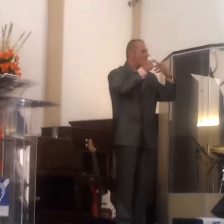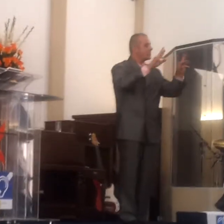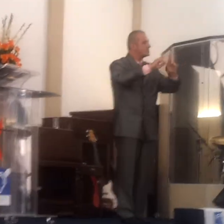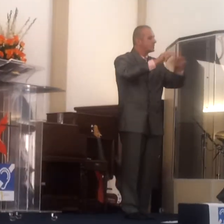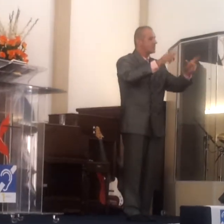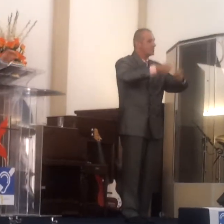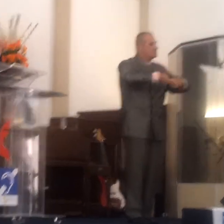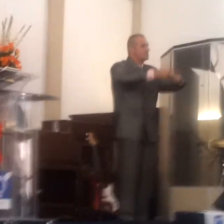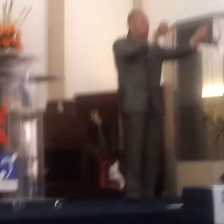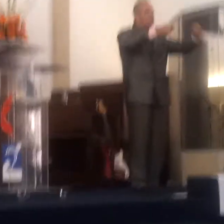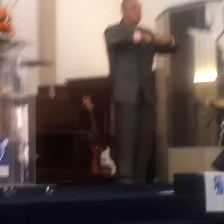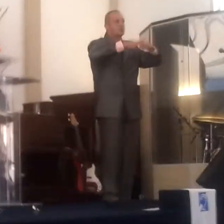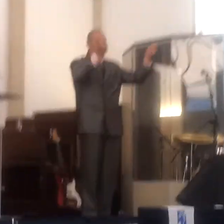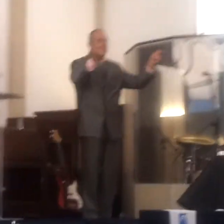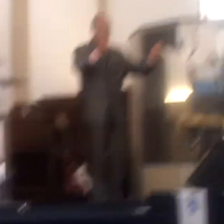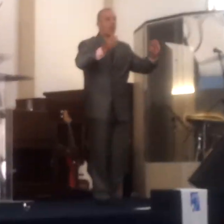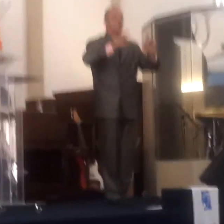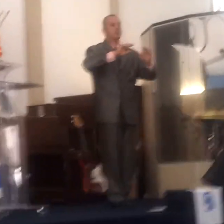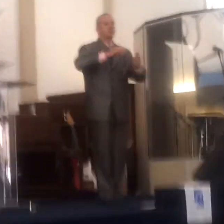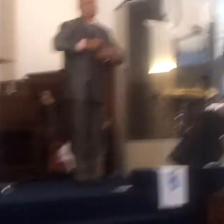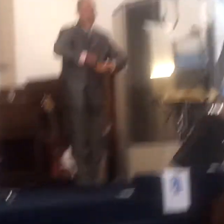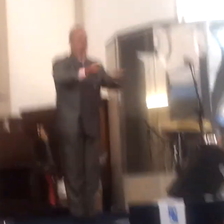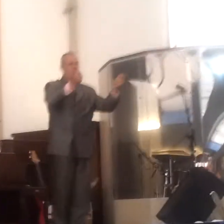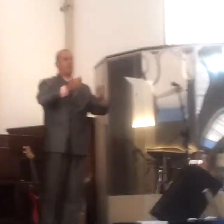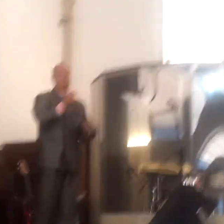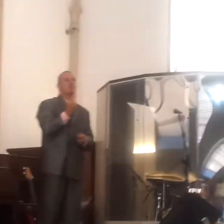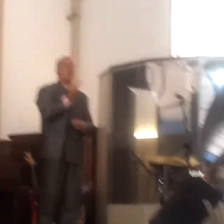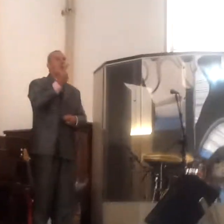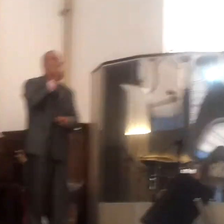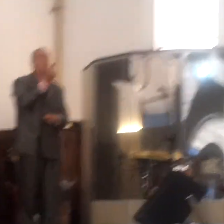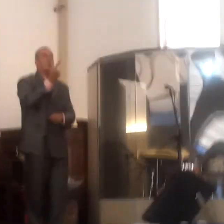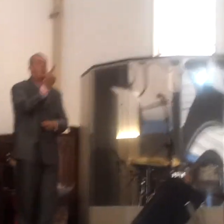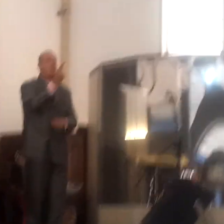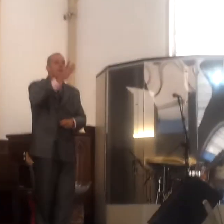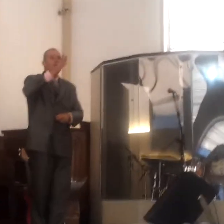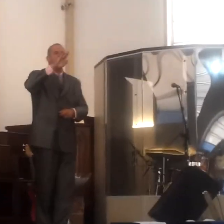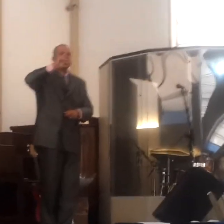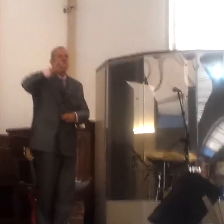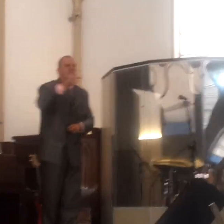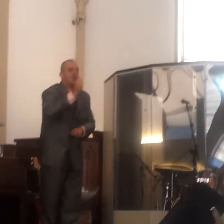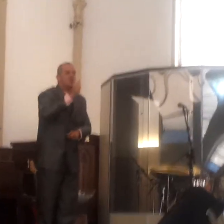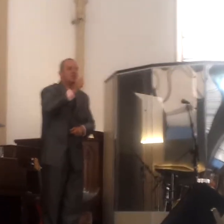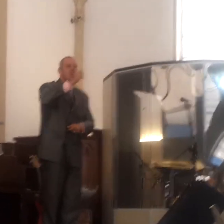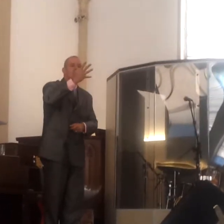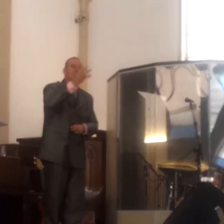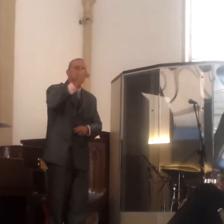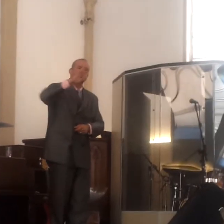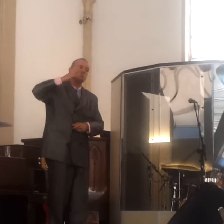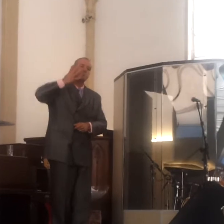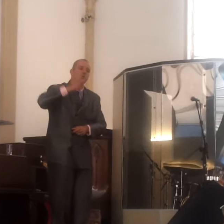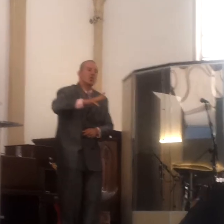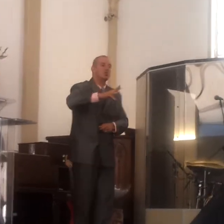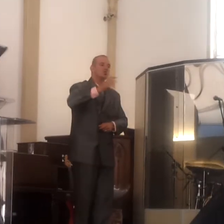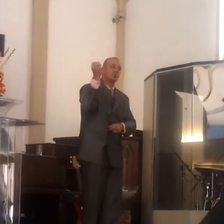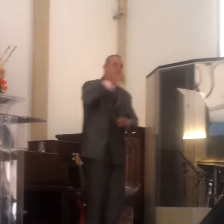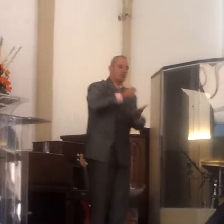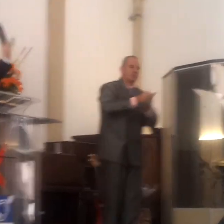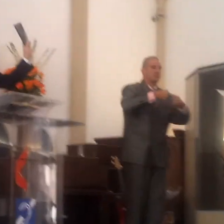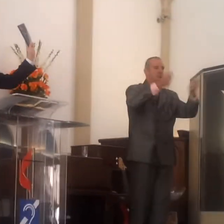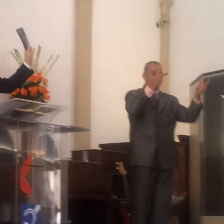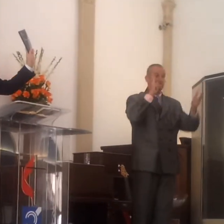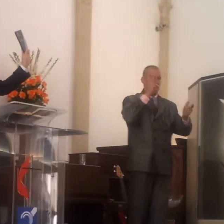de século mais de 1 bilhão e 400 milhões de Novos Testamentos. Quem nunca viu um